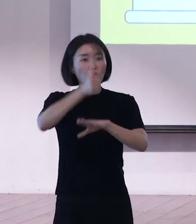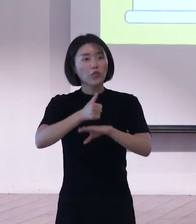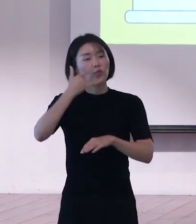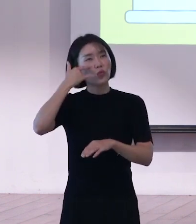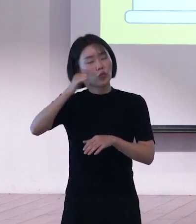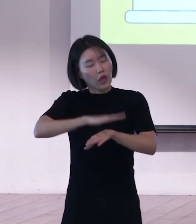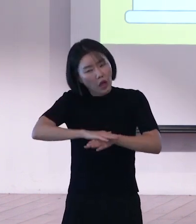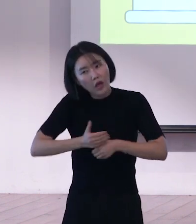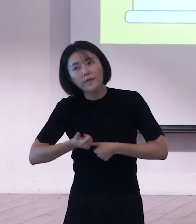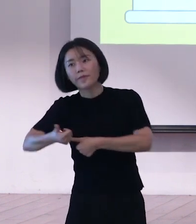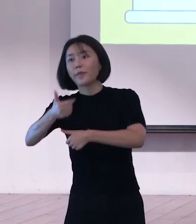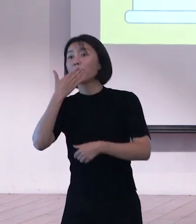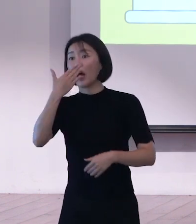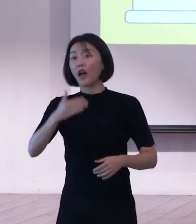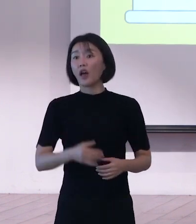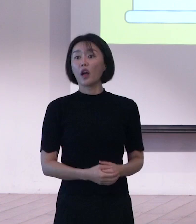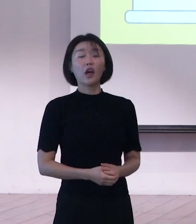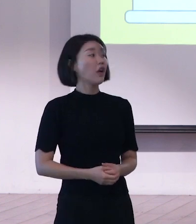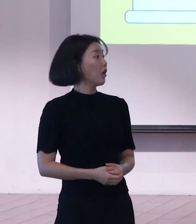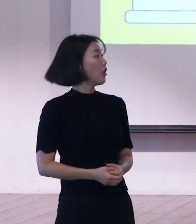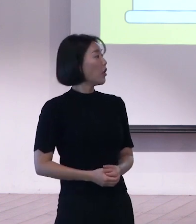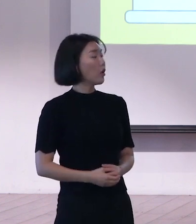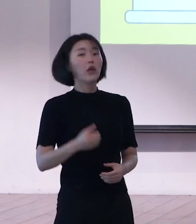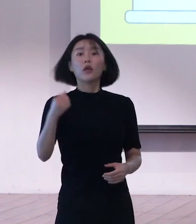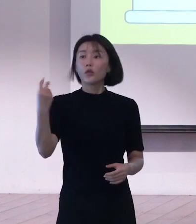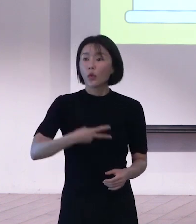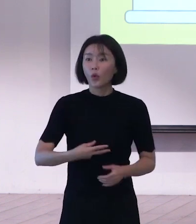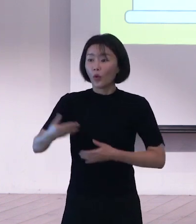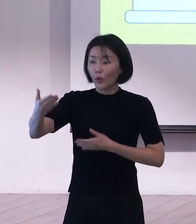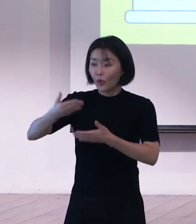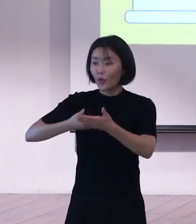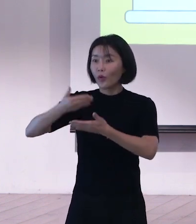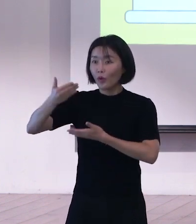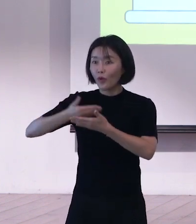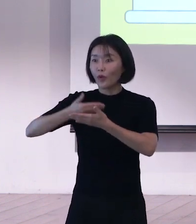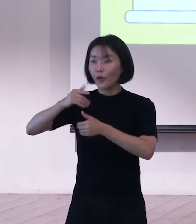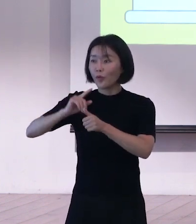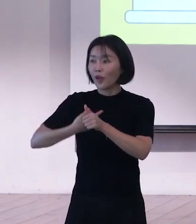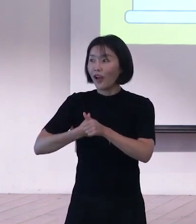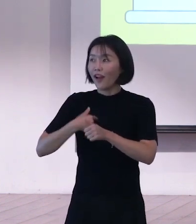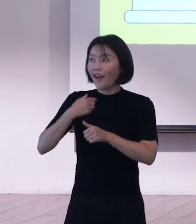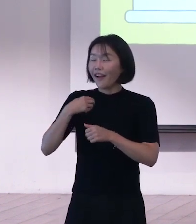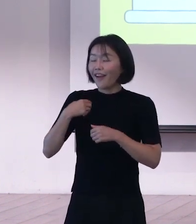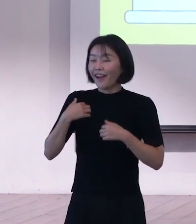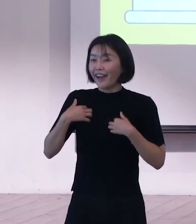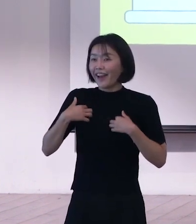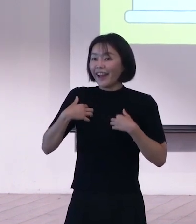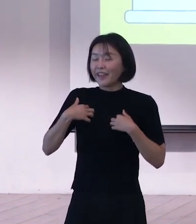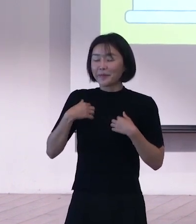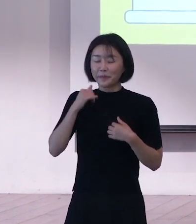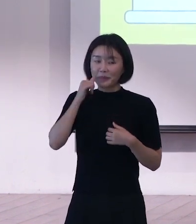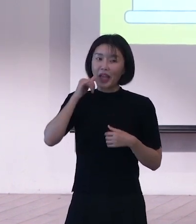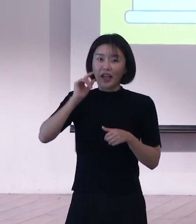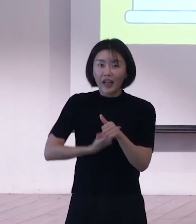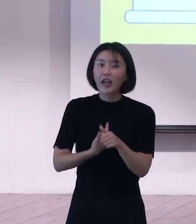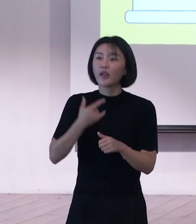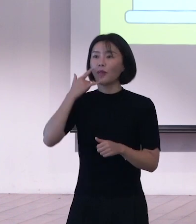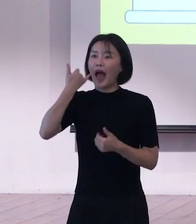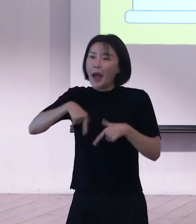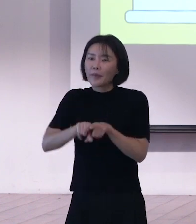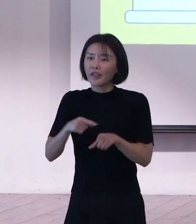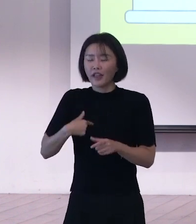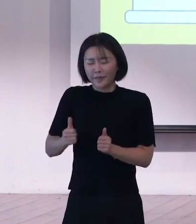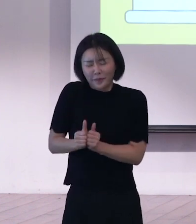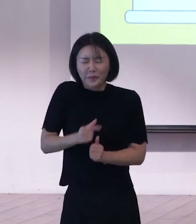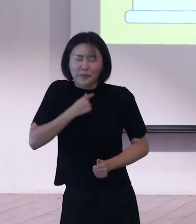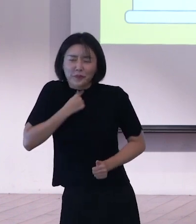됩니다. 그리고 소통이 또 즐거워지고 이야기가 또 계속 이어지다 보면 부모와 함께 있는